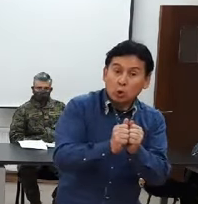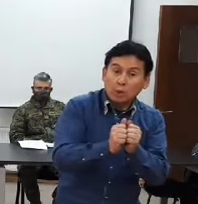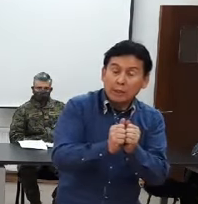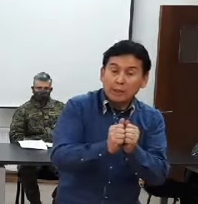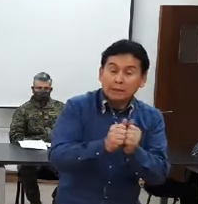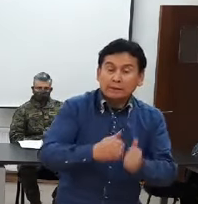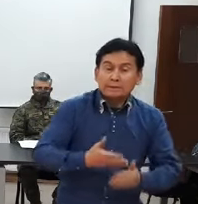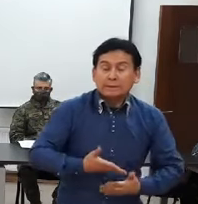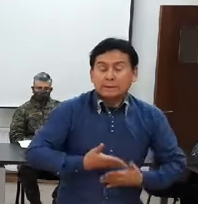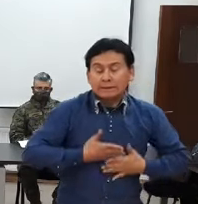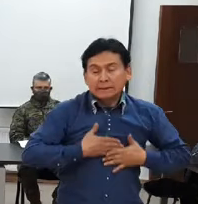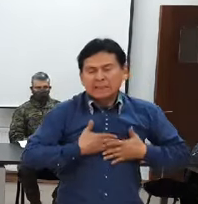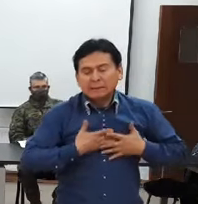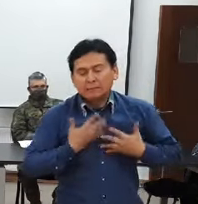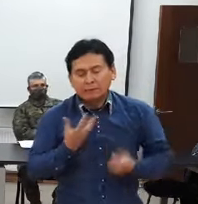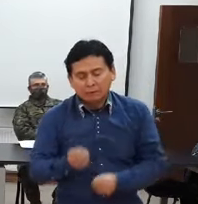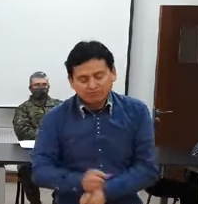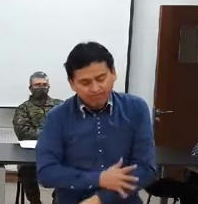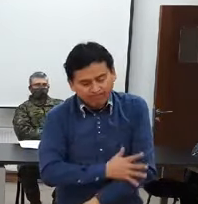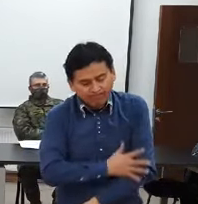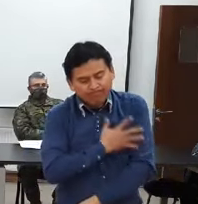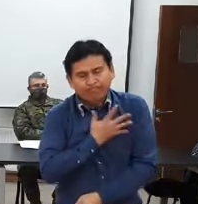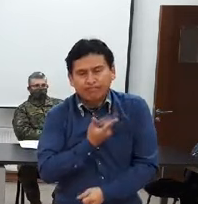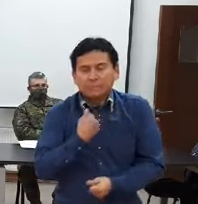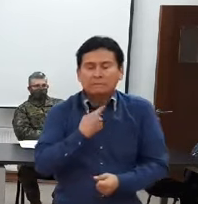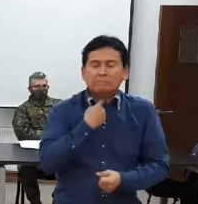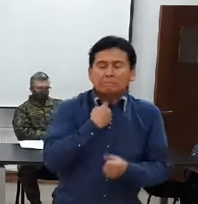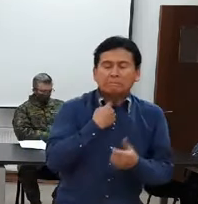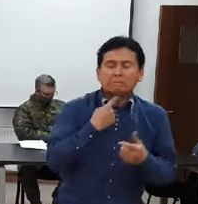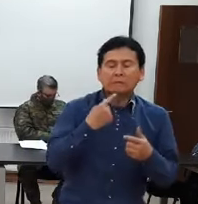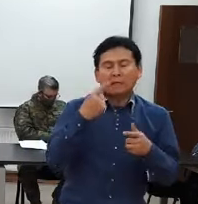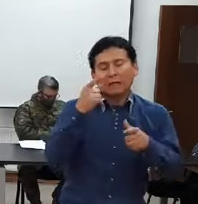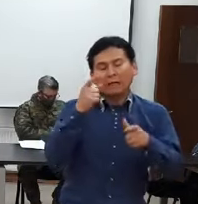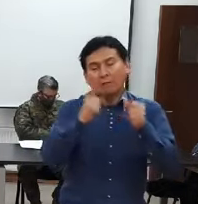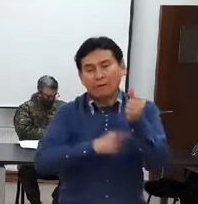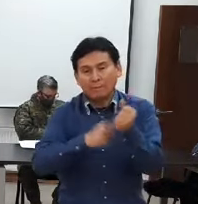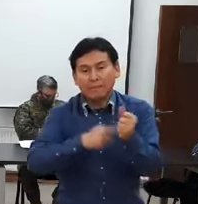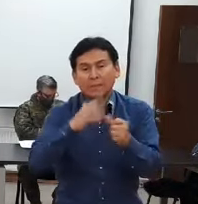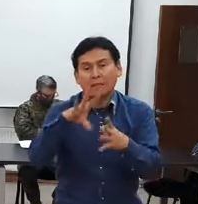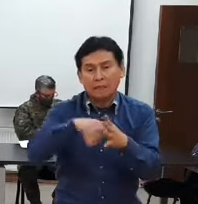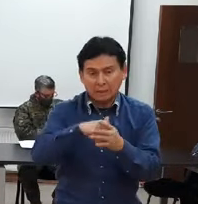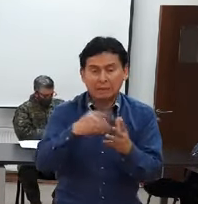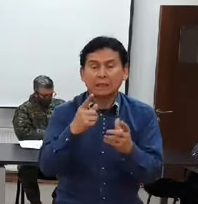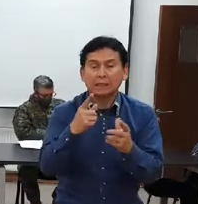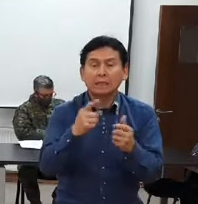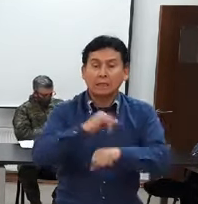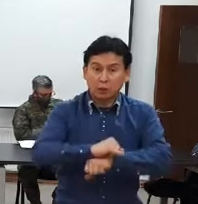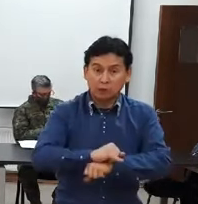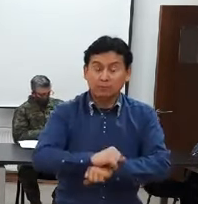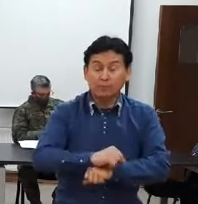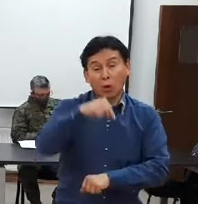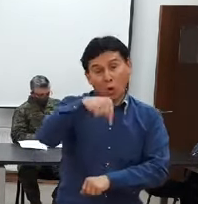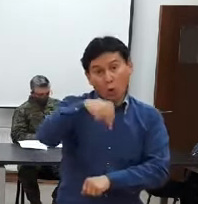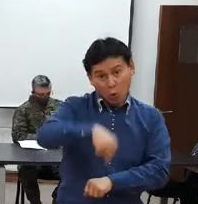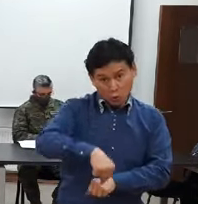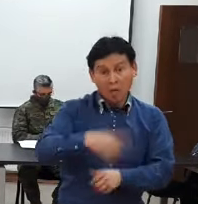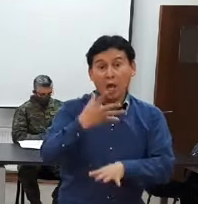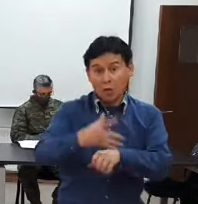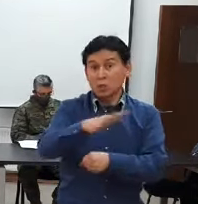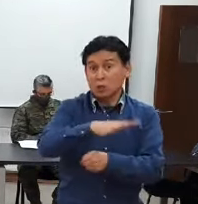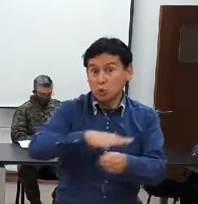sentimientos y las afecciones que pueden afectar a familias de nuestra región. Y hoy día estamos en una situación